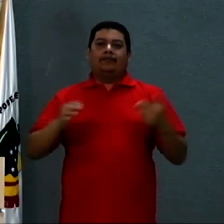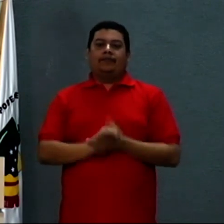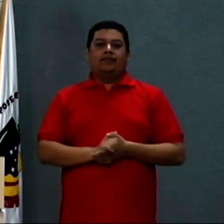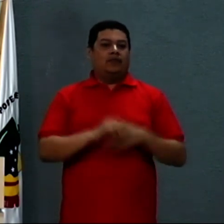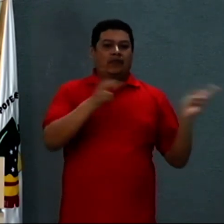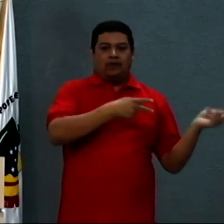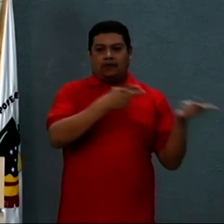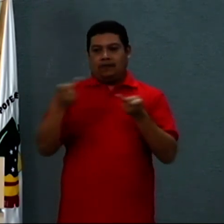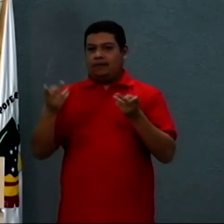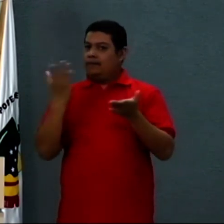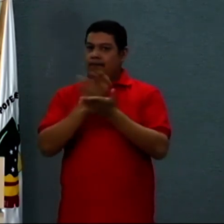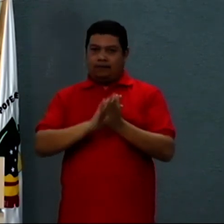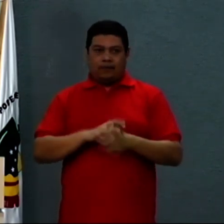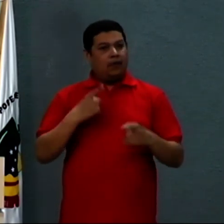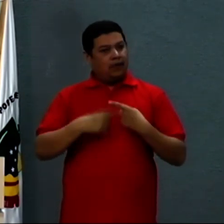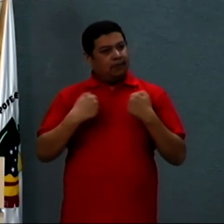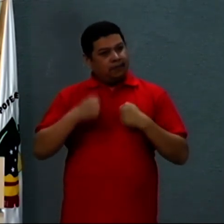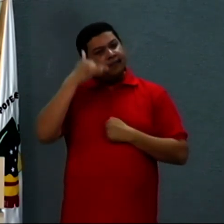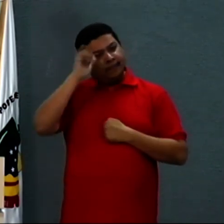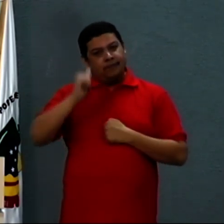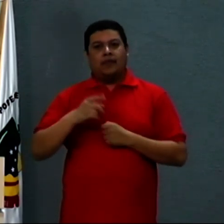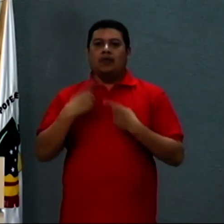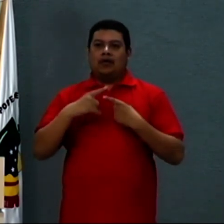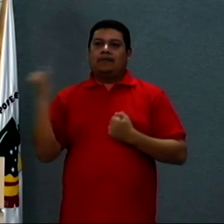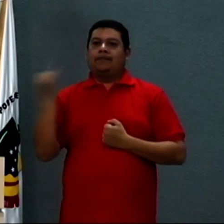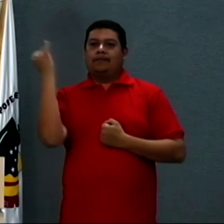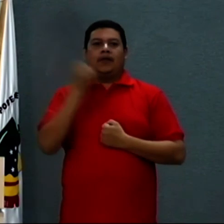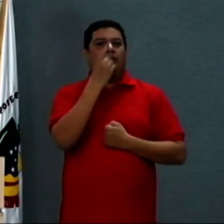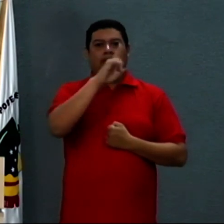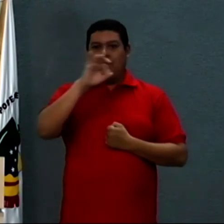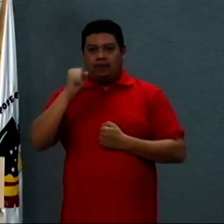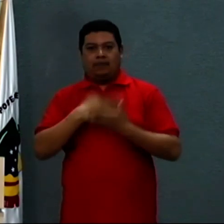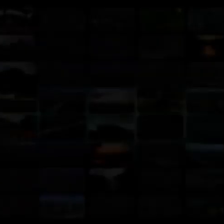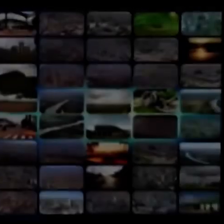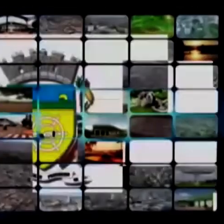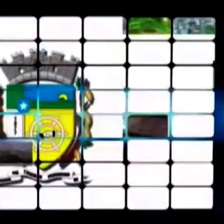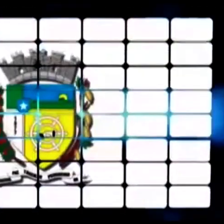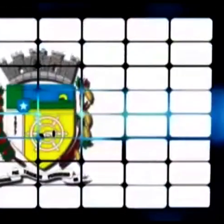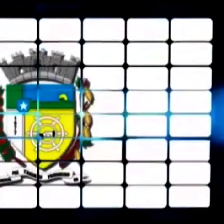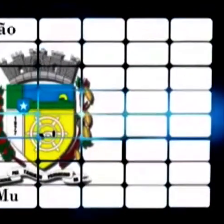visitando. Toda a prevenção é necessária, é importante. Um bom dia a todos, ficam todos com Deus.